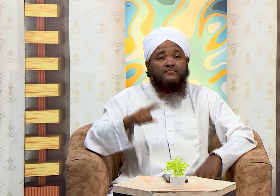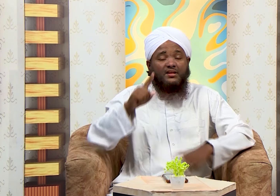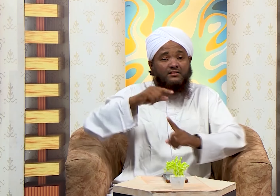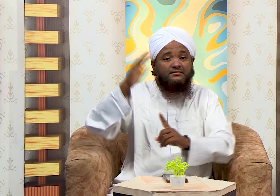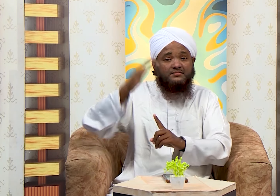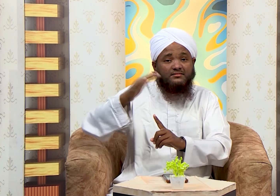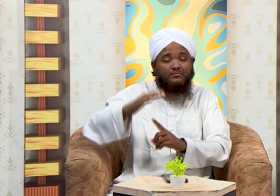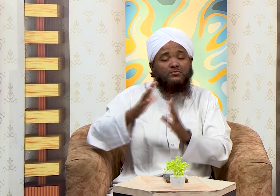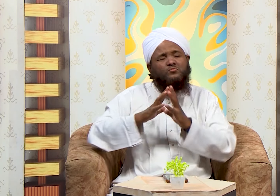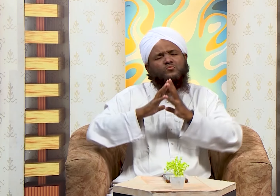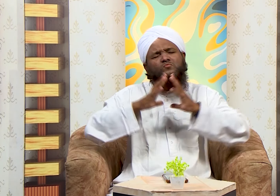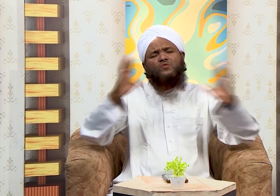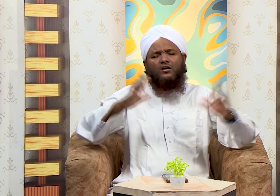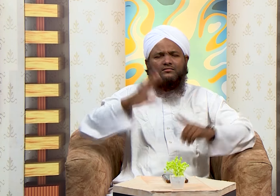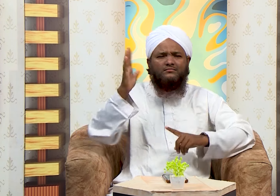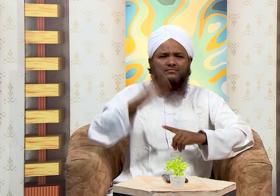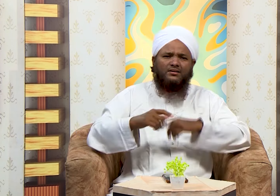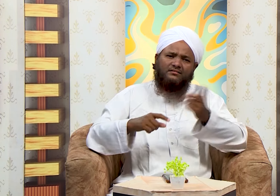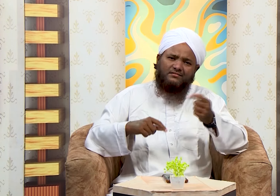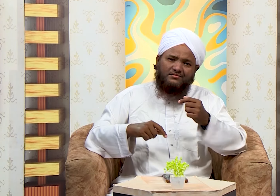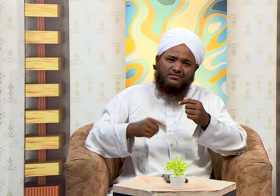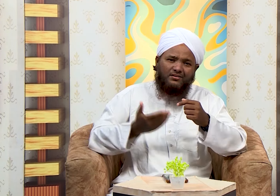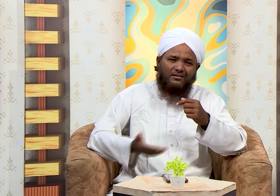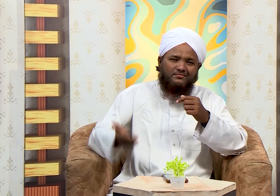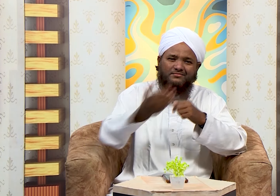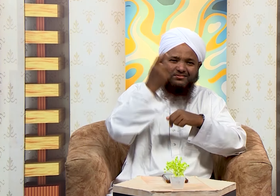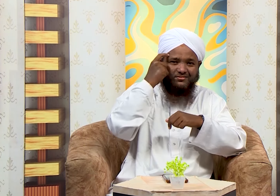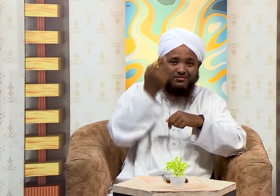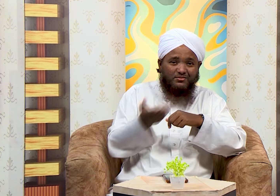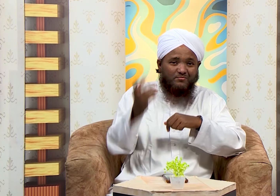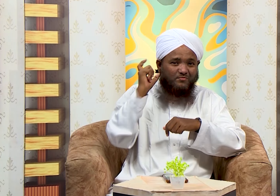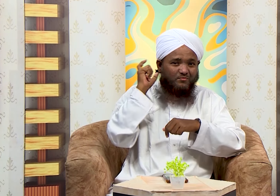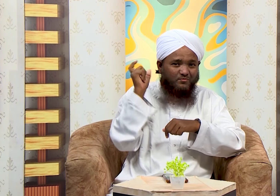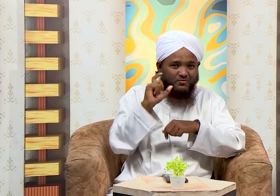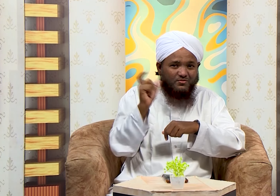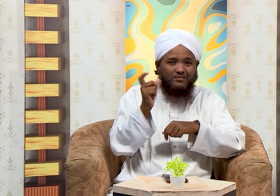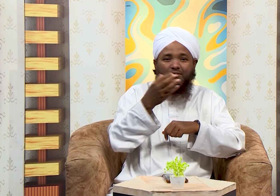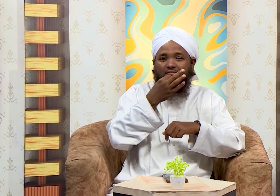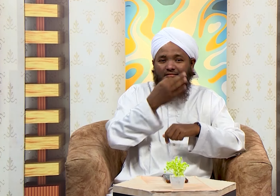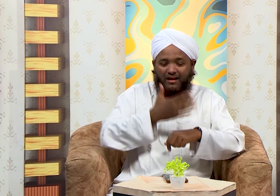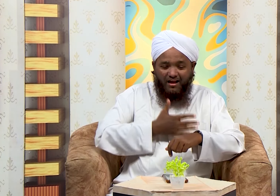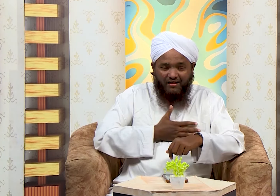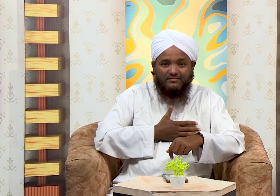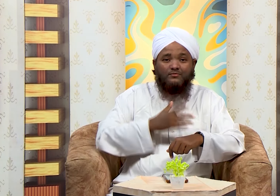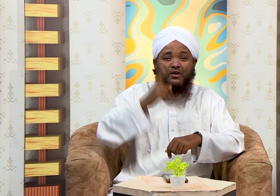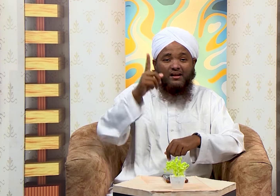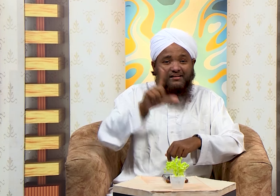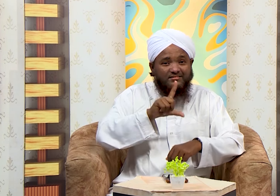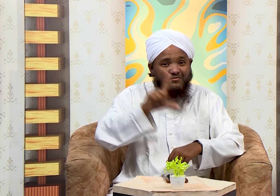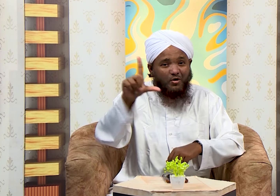بندے کے ساتھ اس کی نرمی کا یہ حال ہے تو اطاعت گزار اور فرمہ بردار بندے کے ساتھ اس کی نرمی کیسی